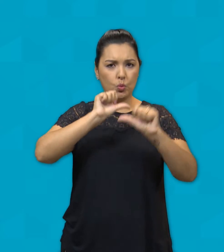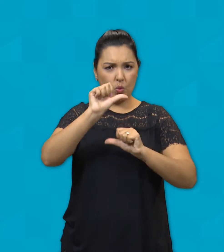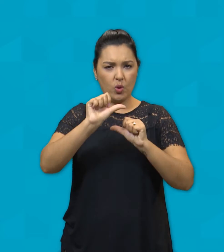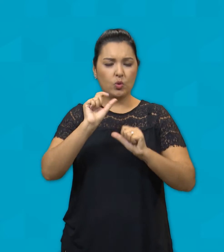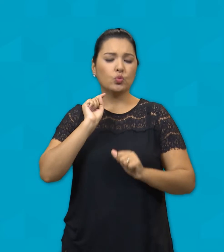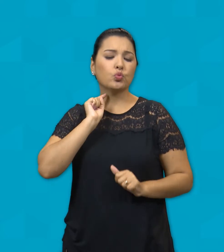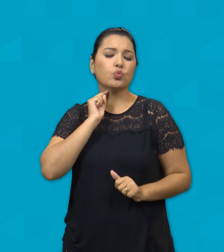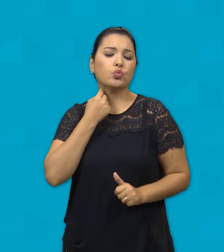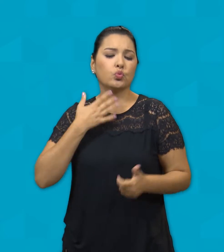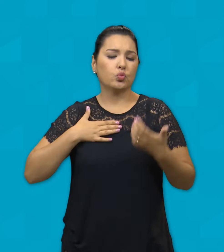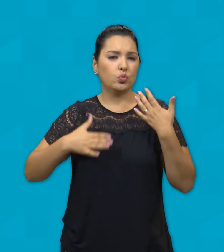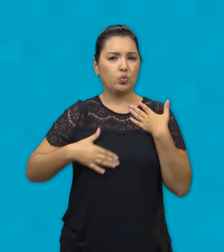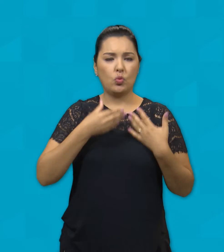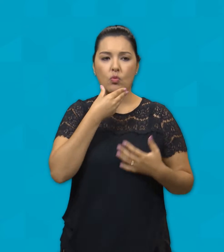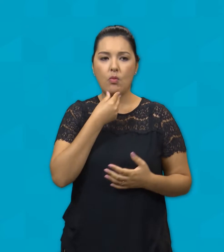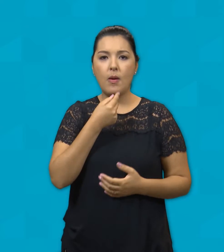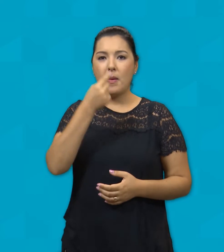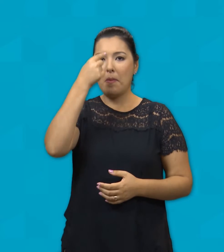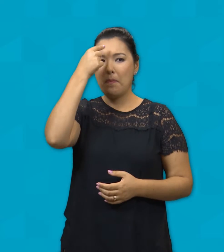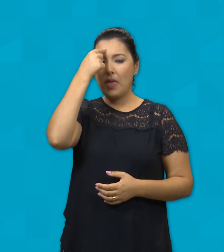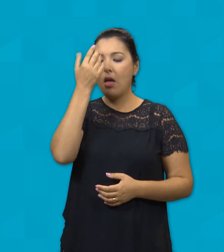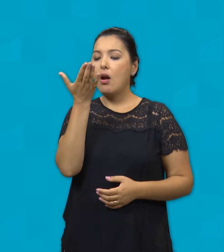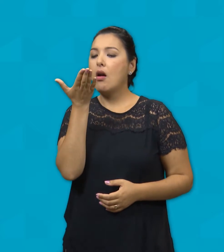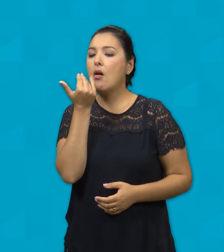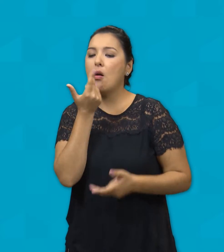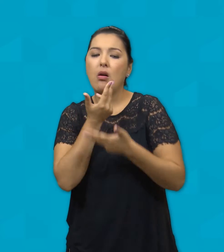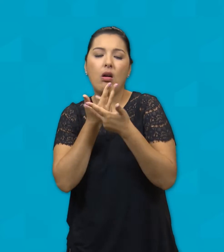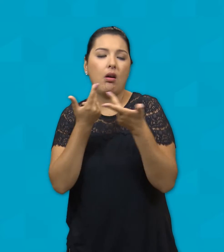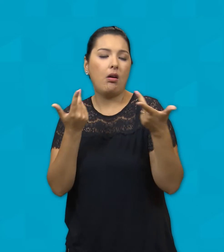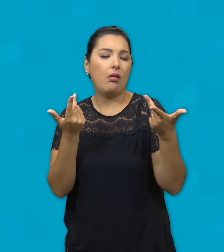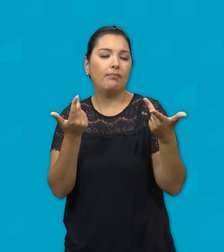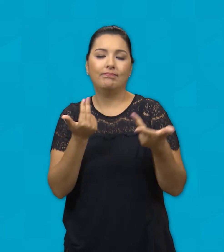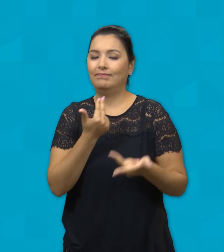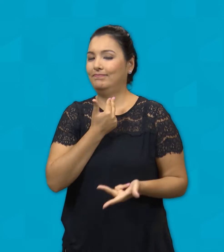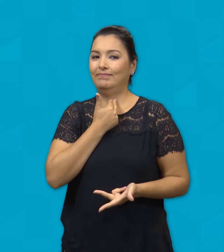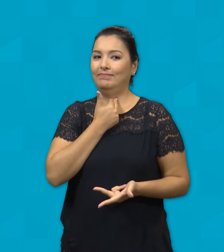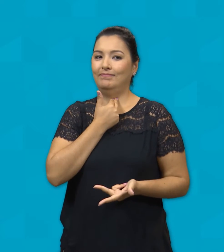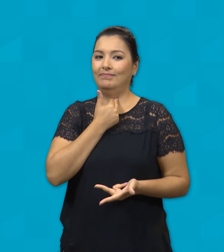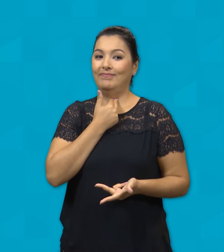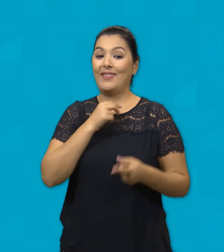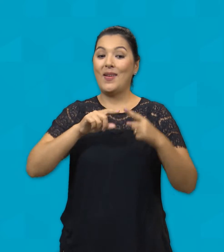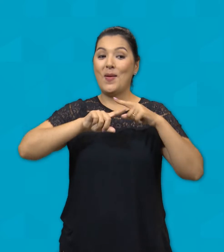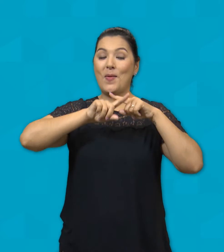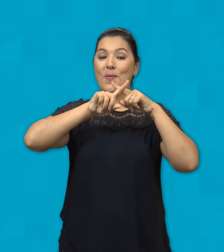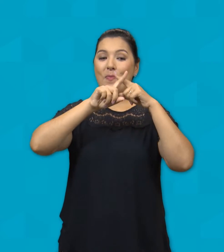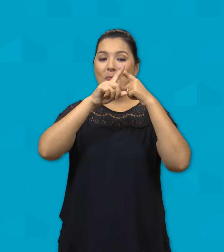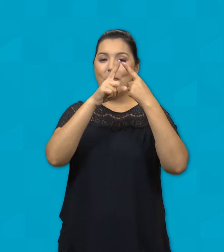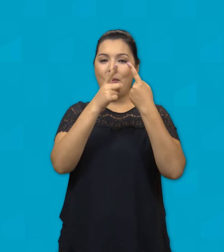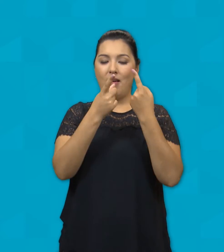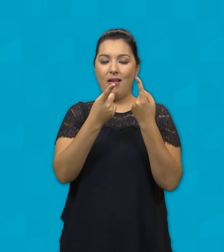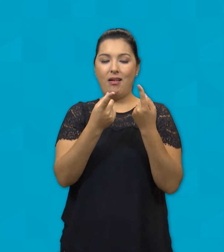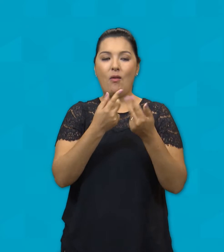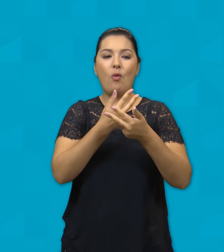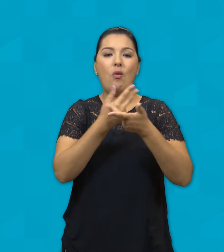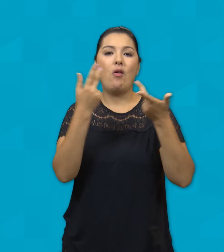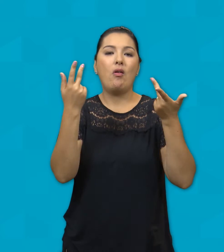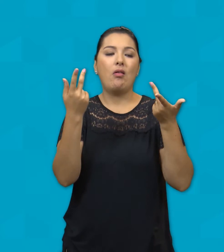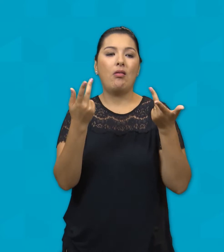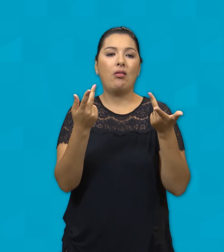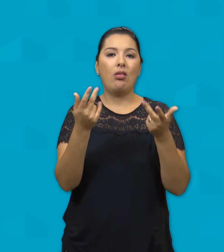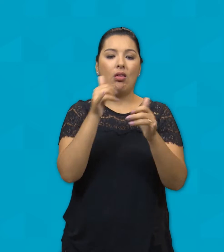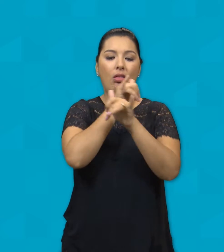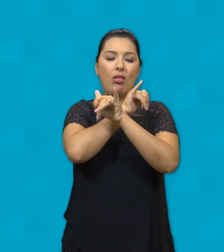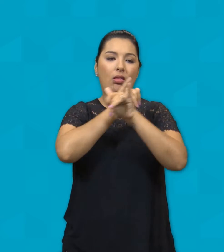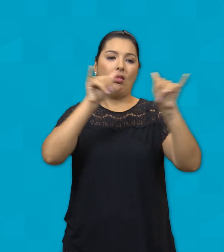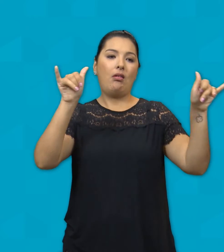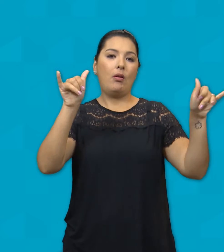homem não é o que entra nele vindo de fora, mas o que sai do seu interior, pois é